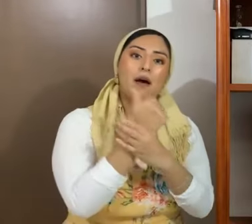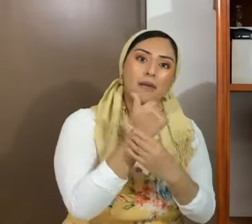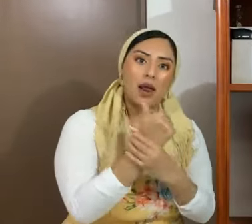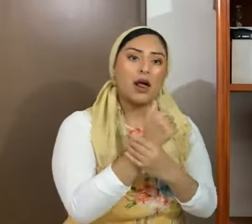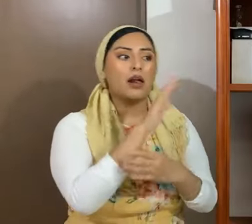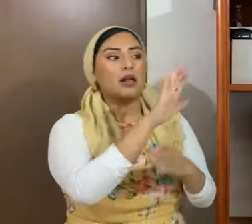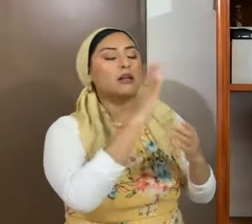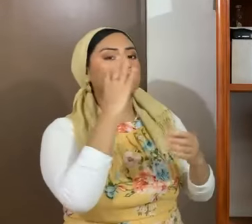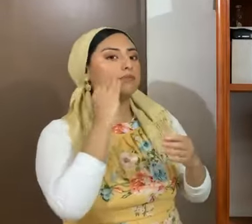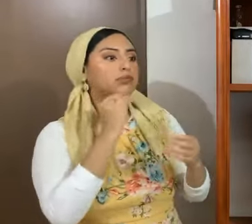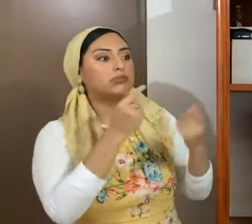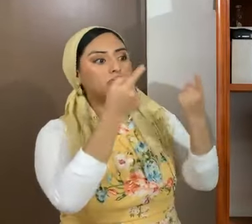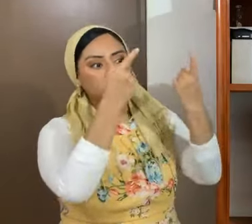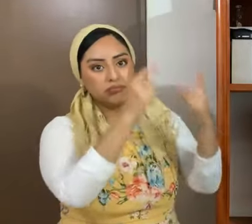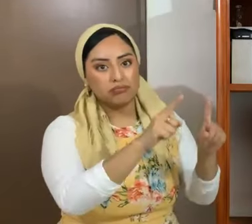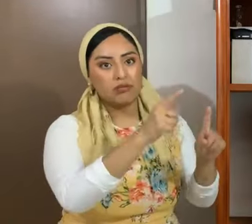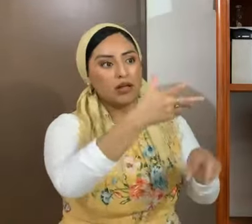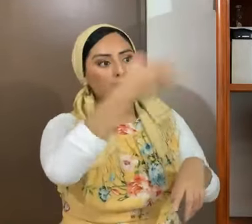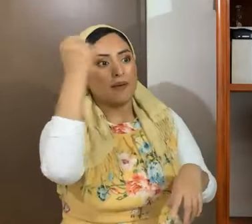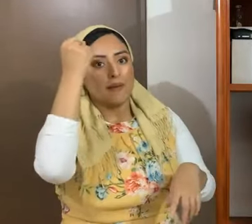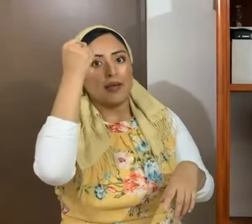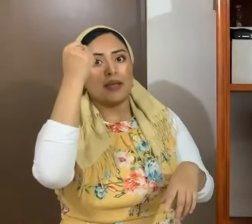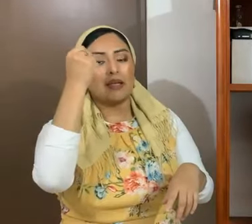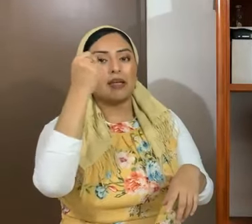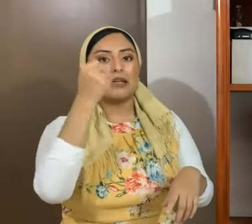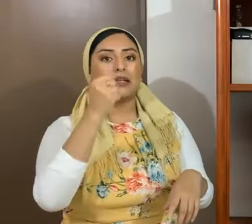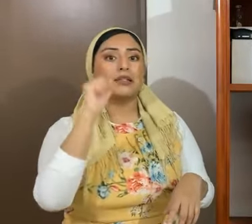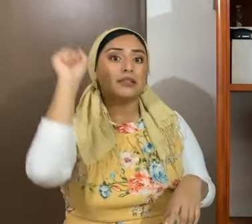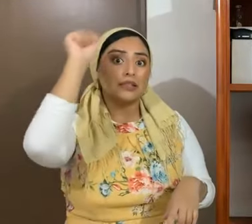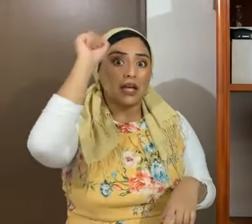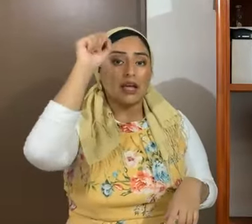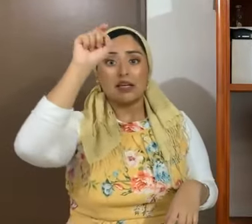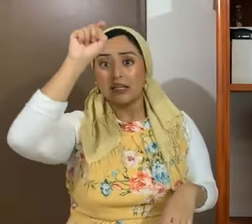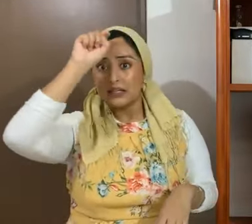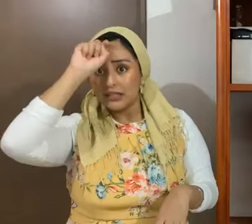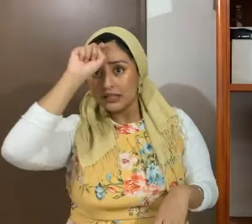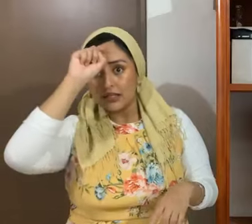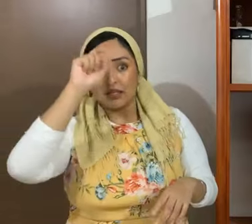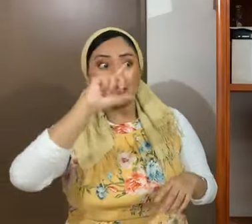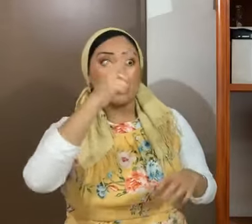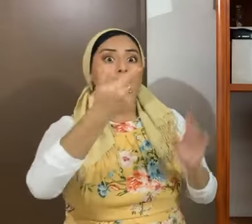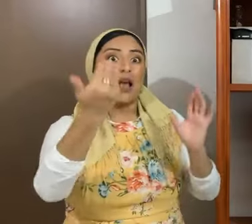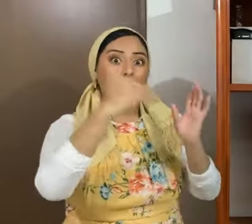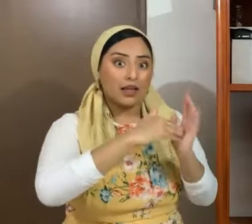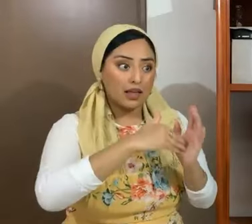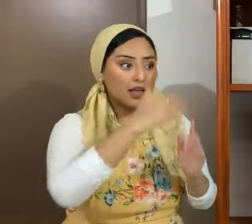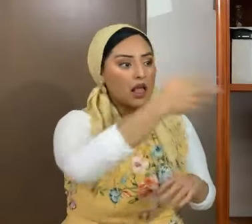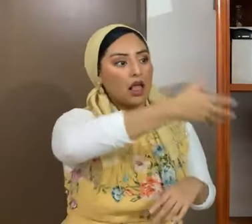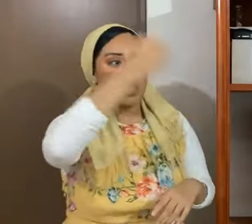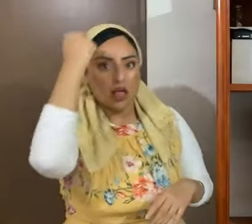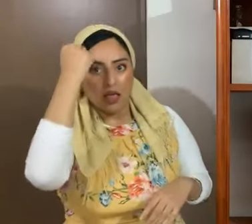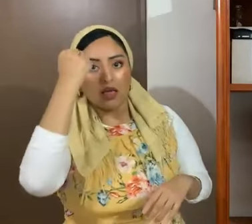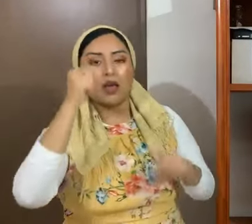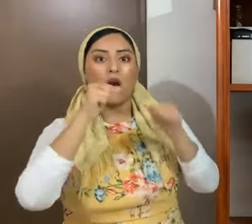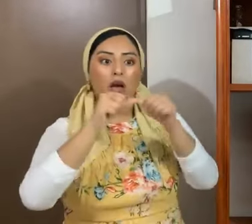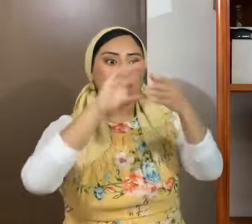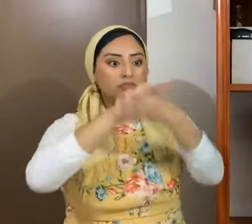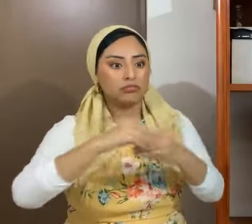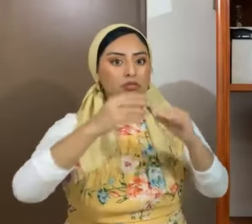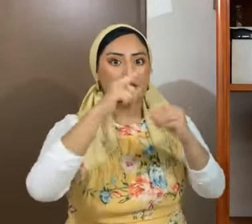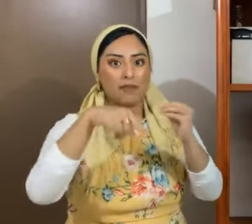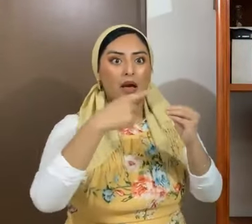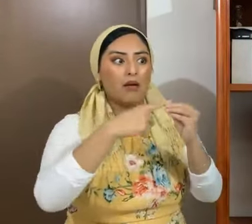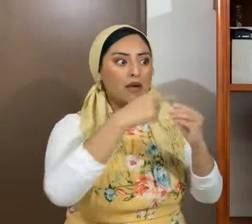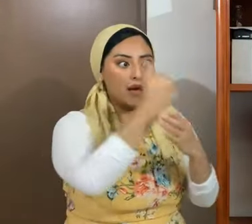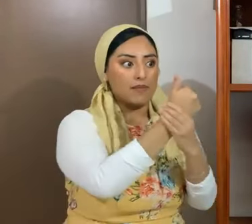le pasó, por ejemplo, cuando le quitaron a Sara en Egipto y después cuando otros la volvieron a raptar, siempre hablamos de Abraham,